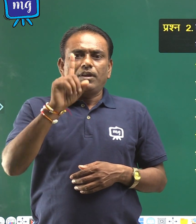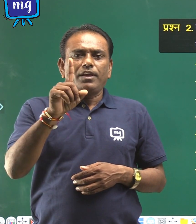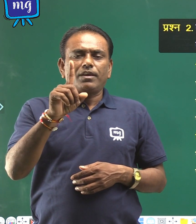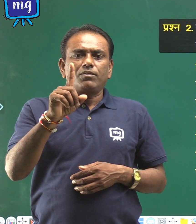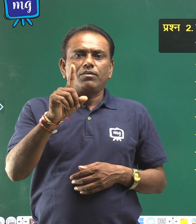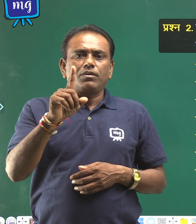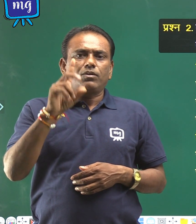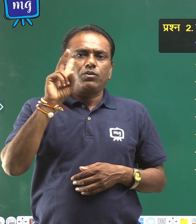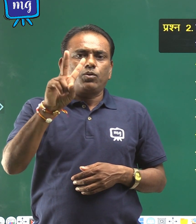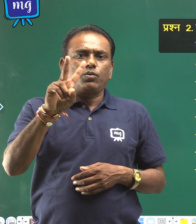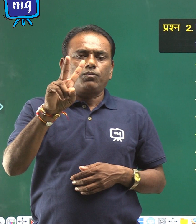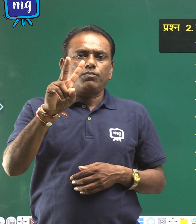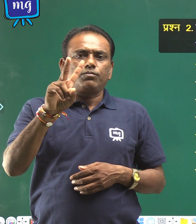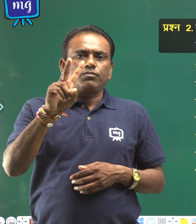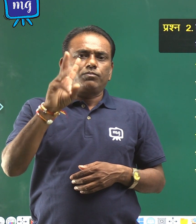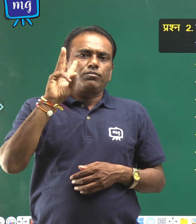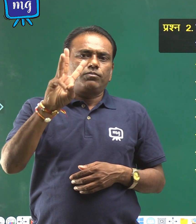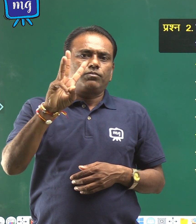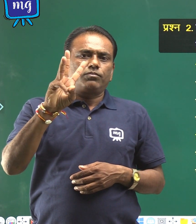1 2